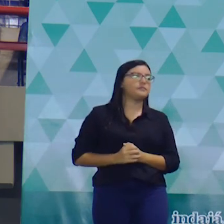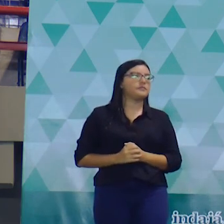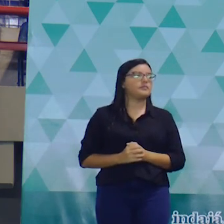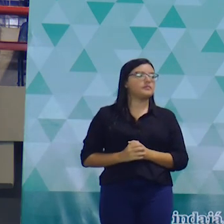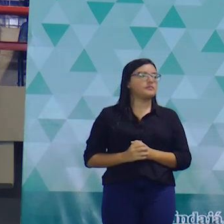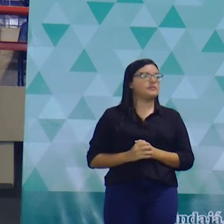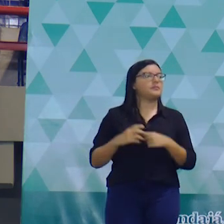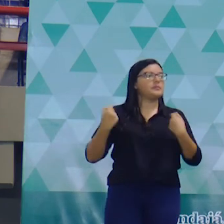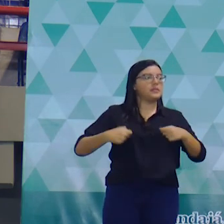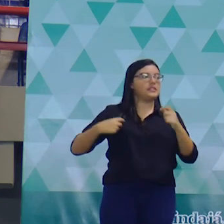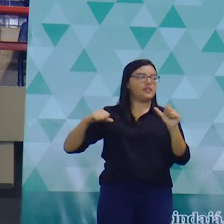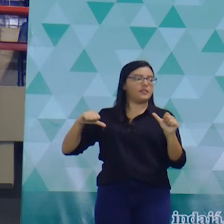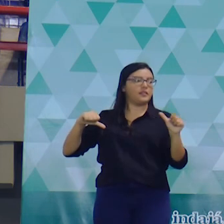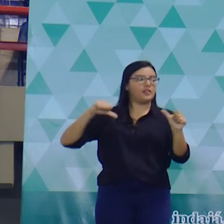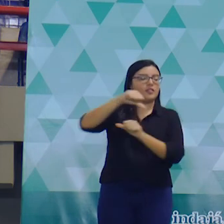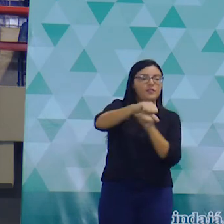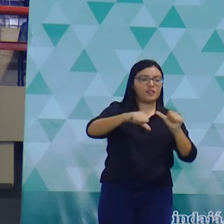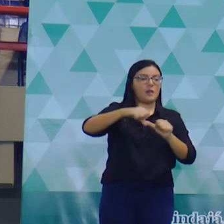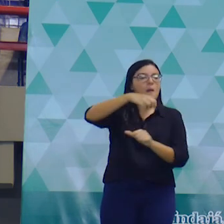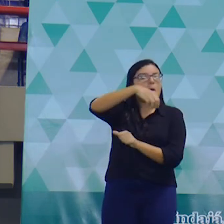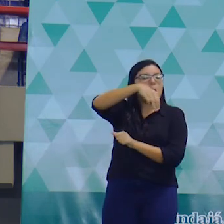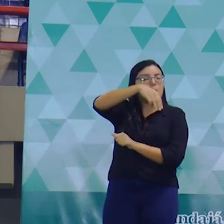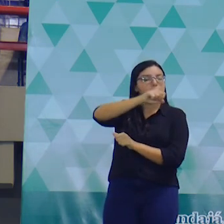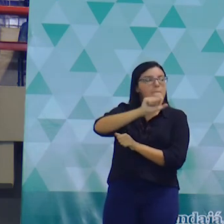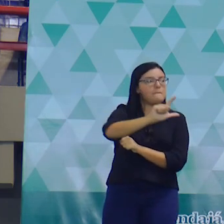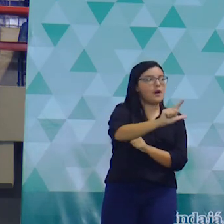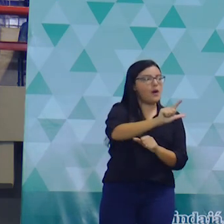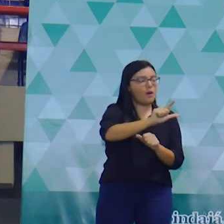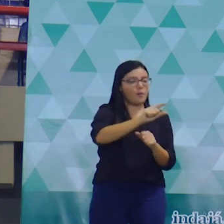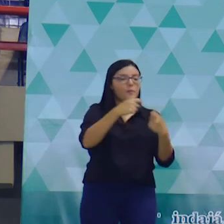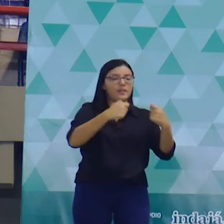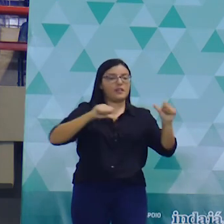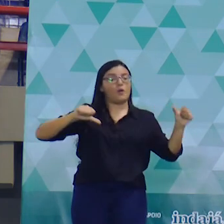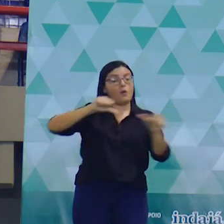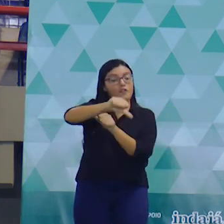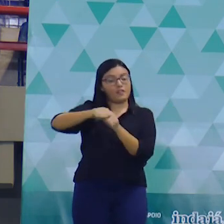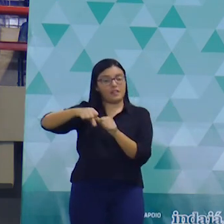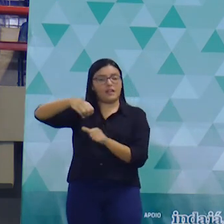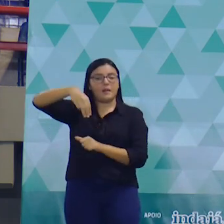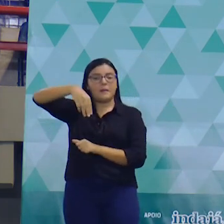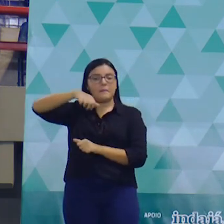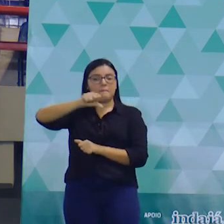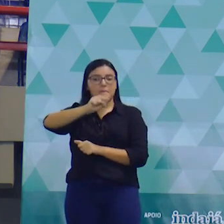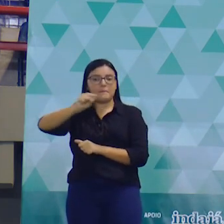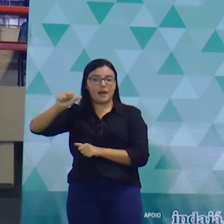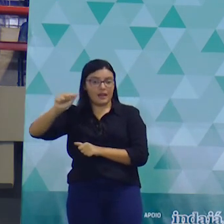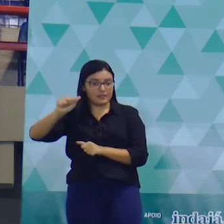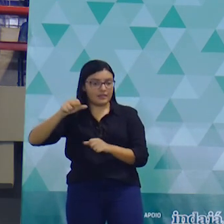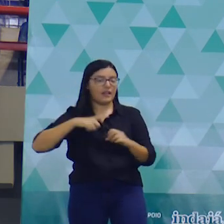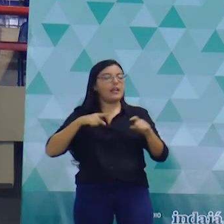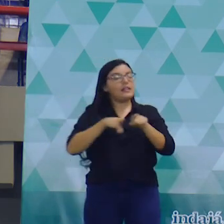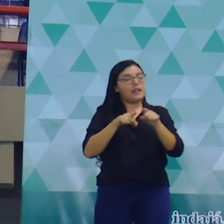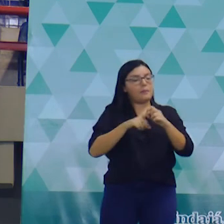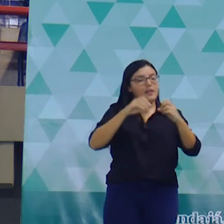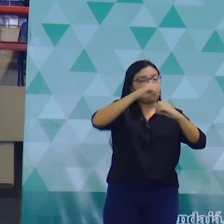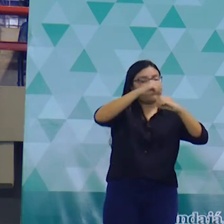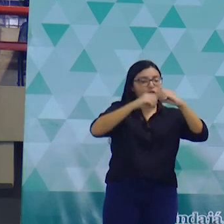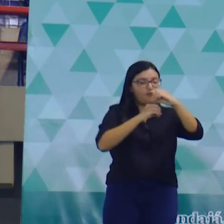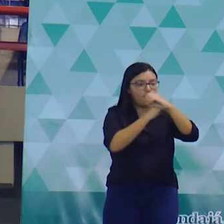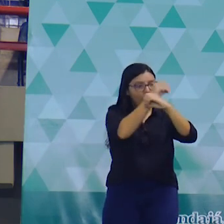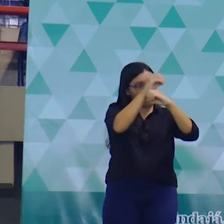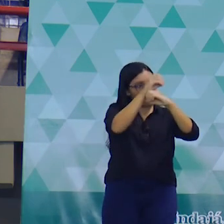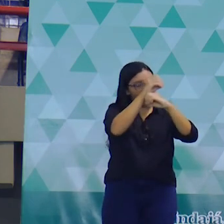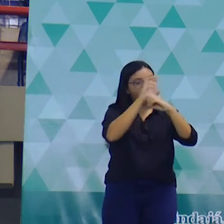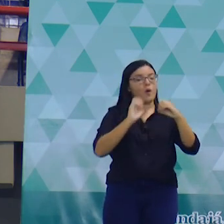Precisarei converter mol em massa, através da massa molar, mol em moléculas, através do número de Avogadro, ou mol